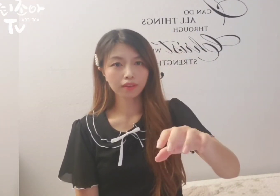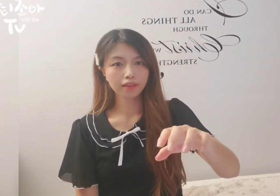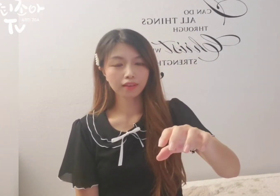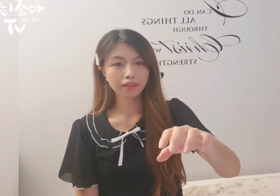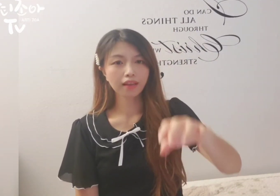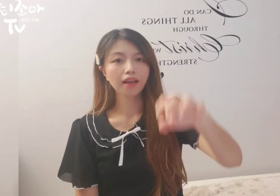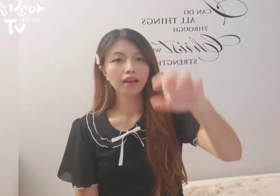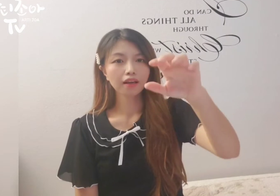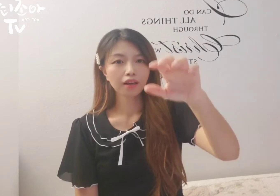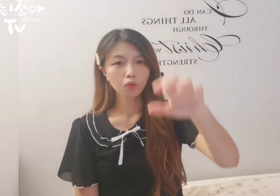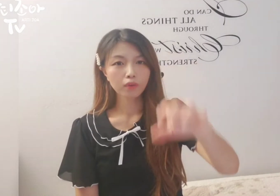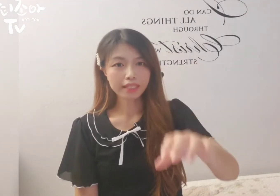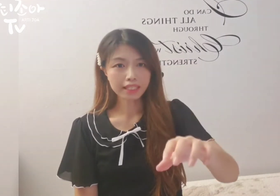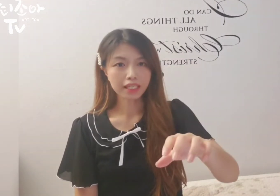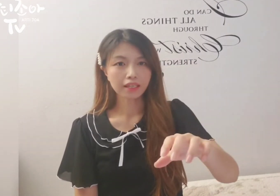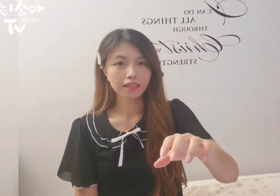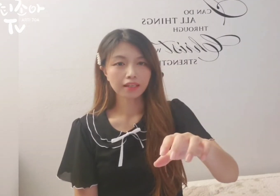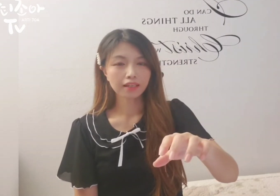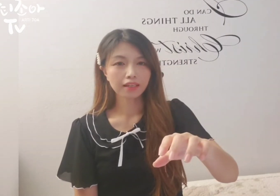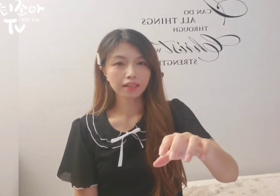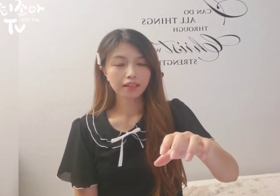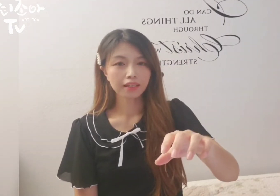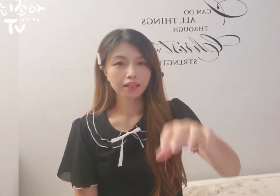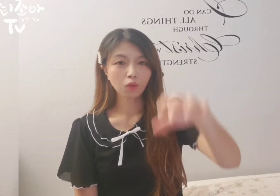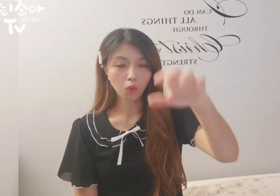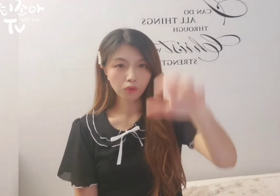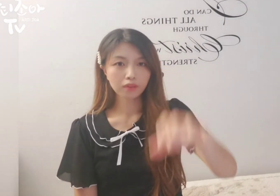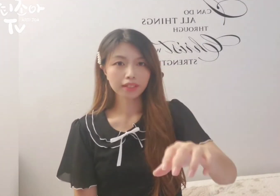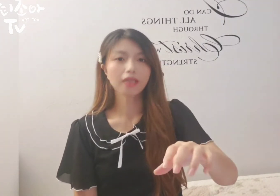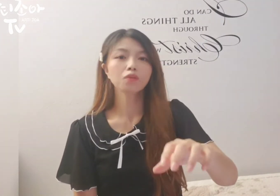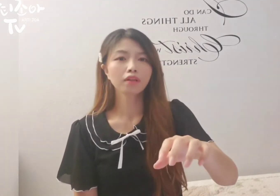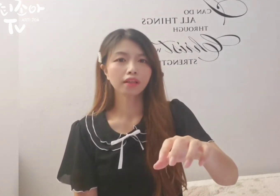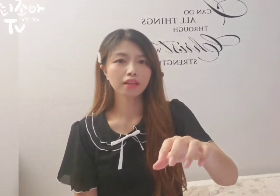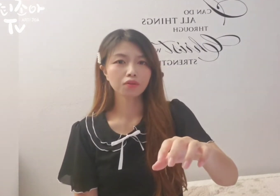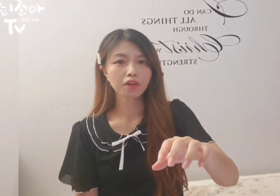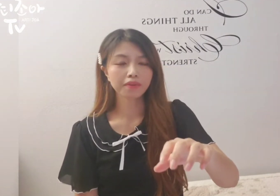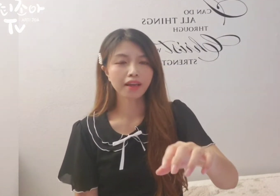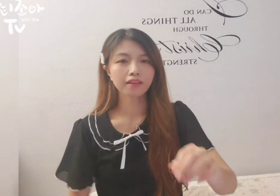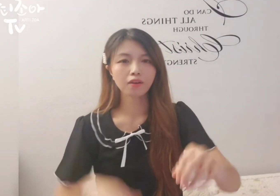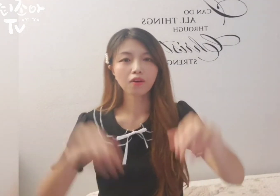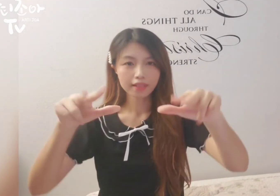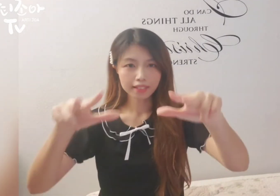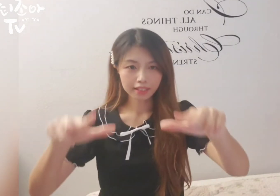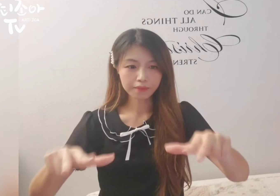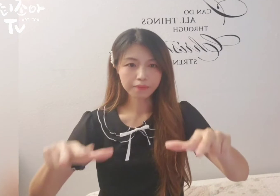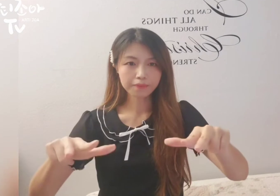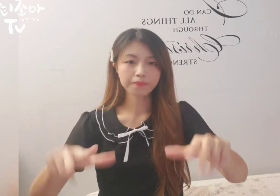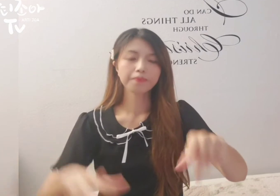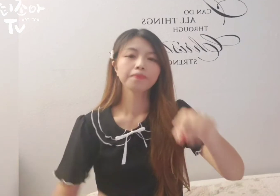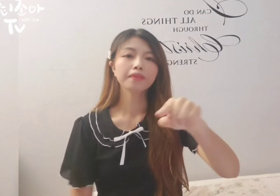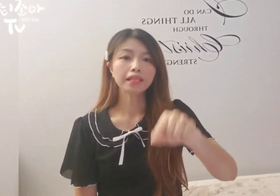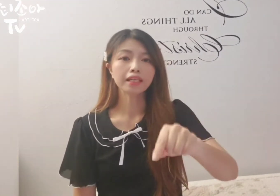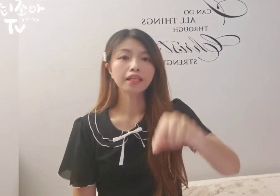위치 곧 장소를 나타낸 수어입니다 지금 이